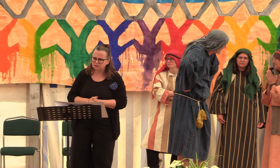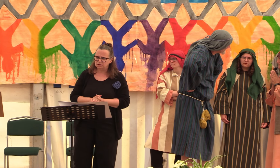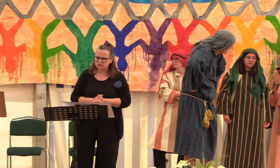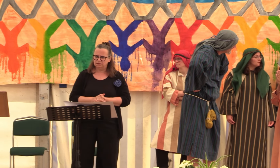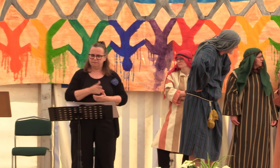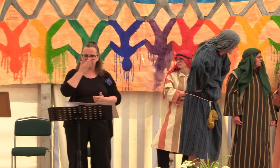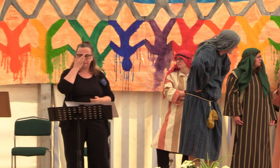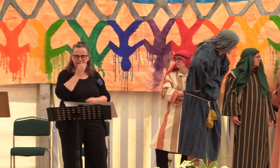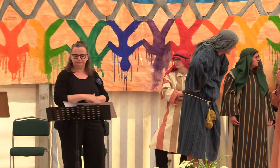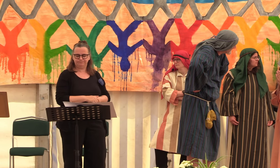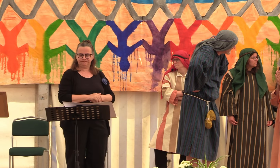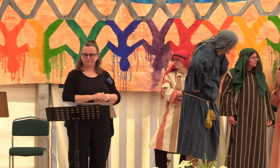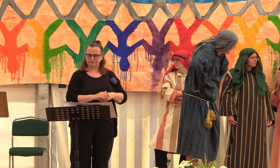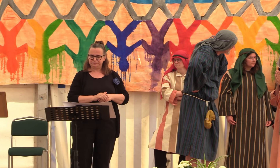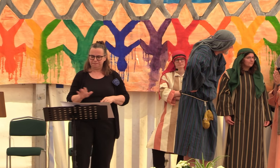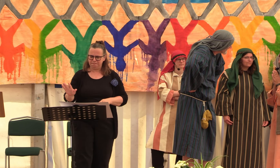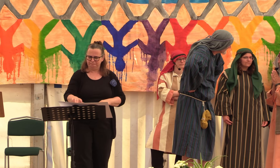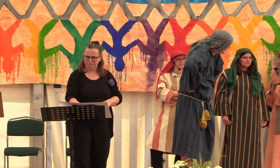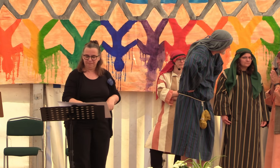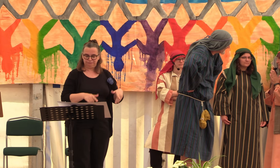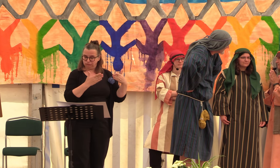So was.